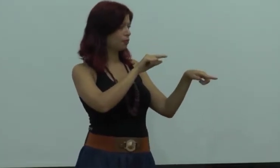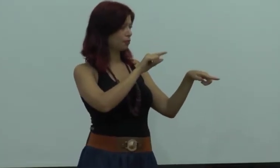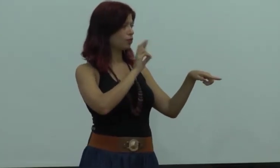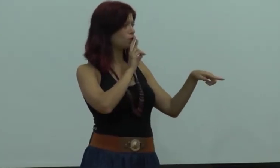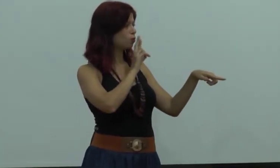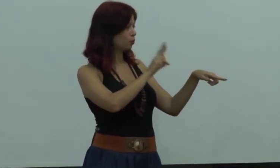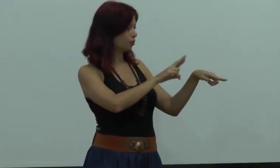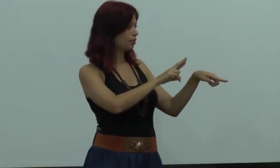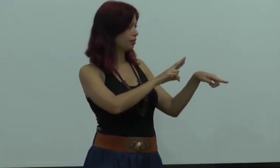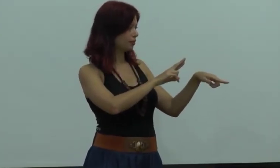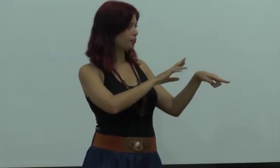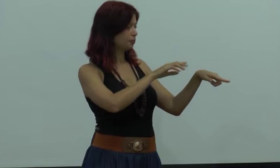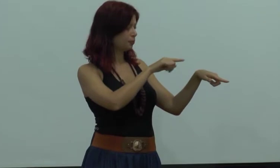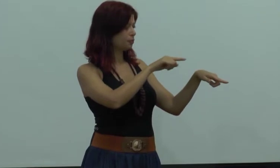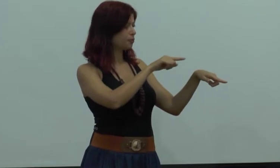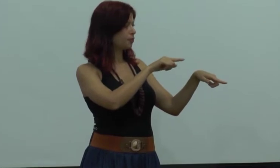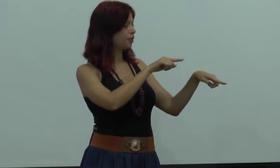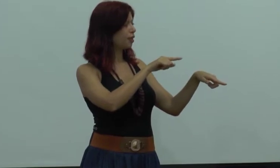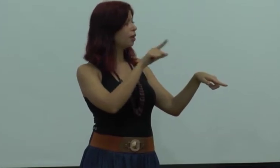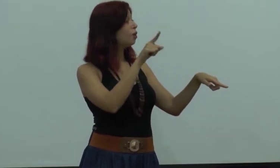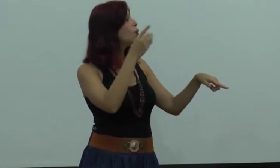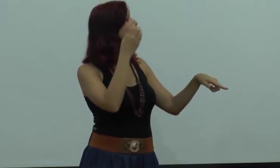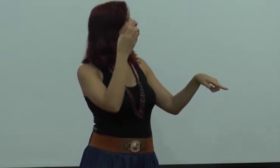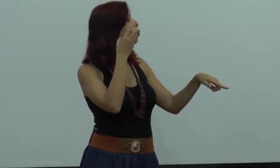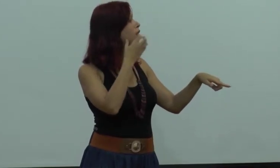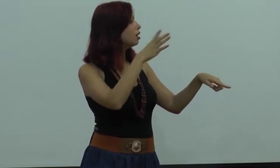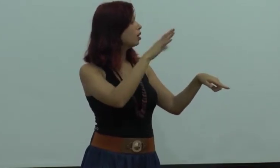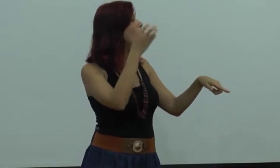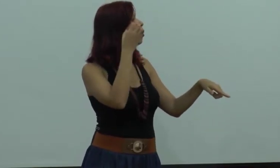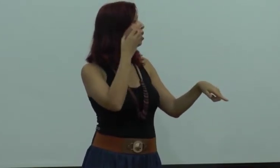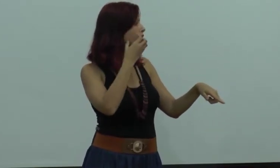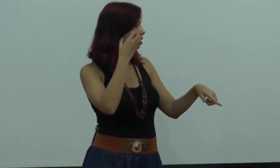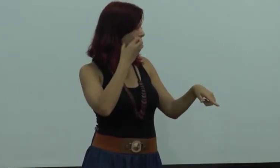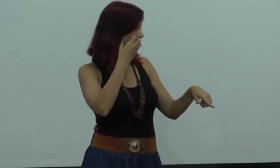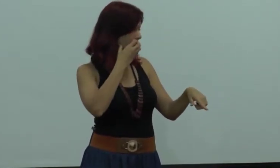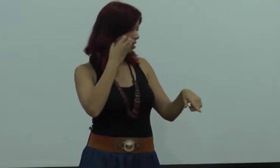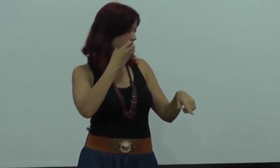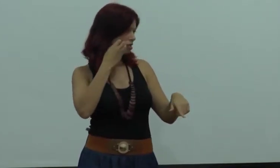espírito fique escondido, né, e não possa revelar isso para mim.